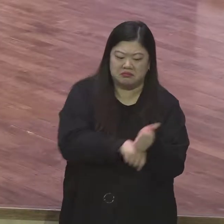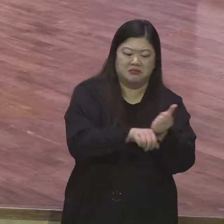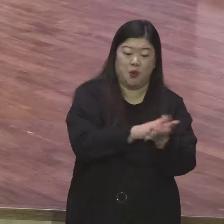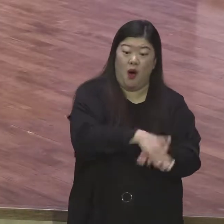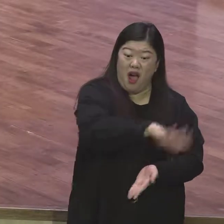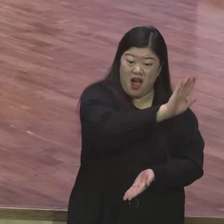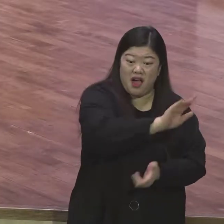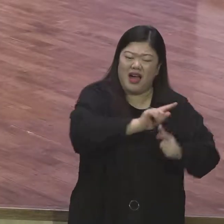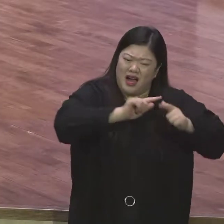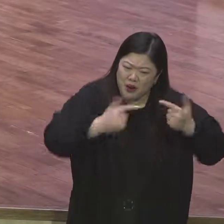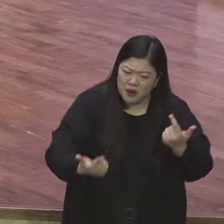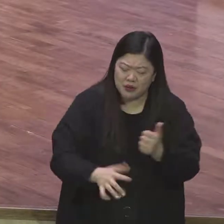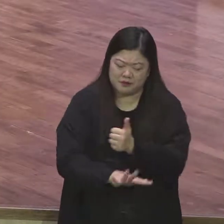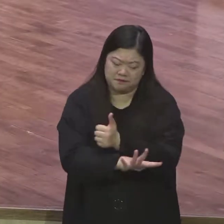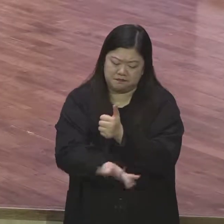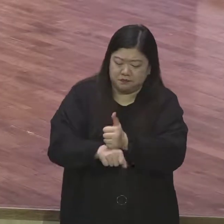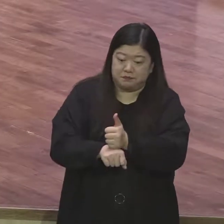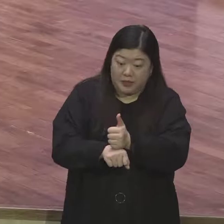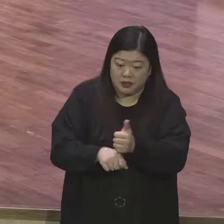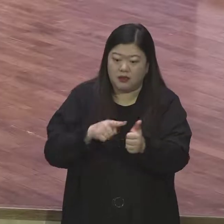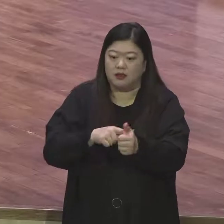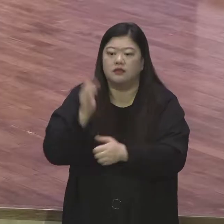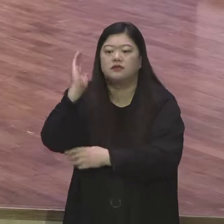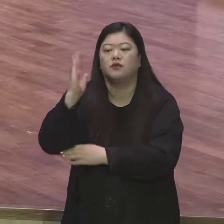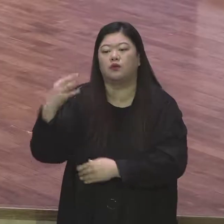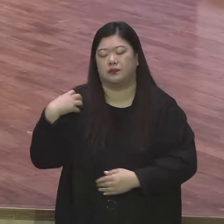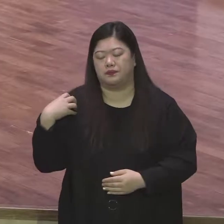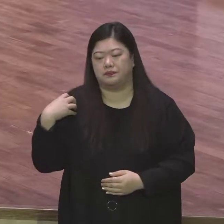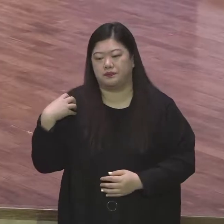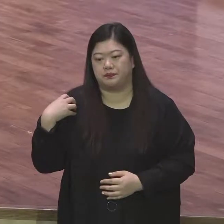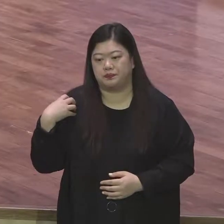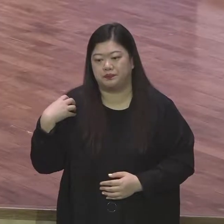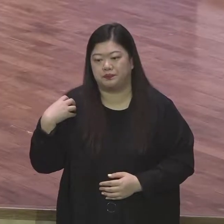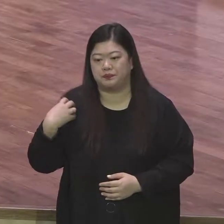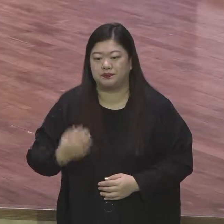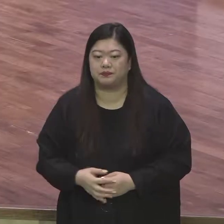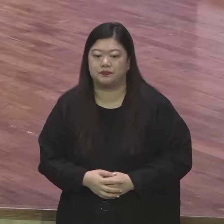마음껏 사역할 수 있는 시스템이 여러분 다 열려 있어요.